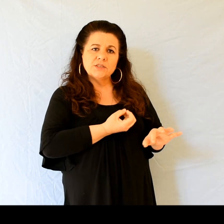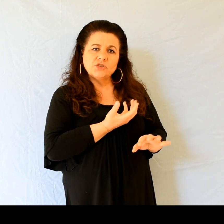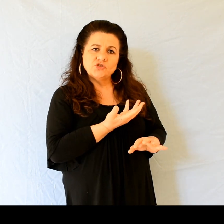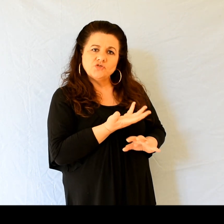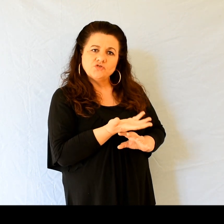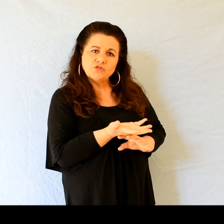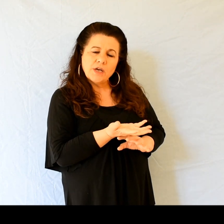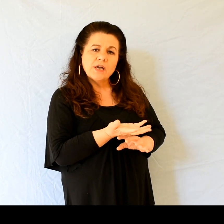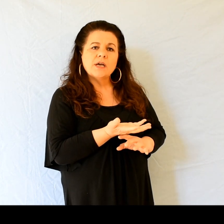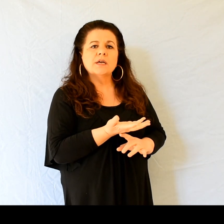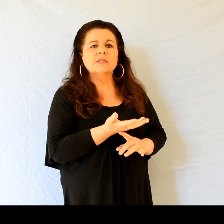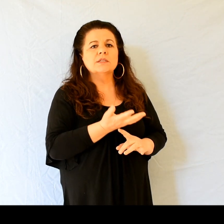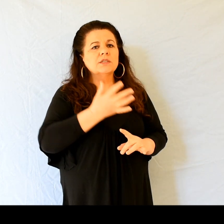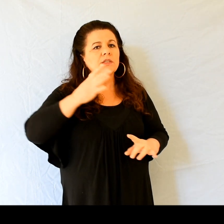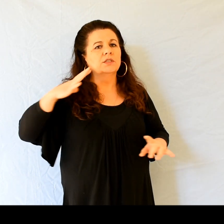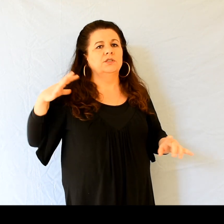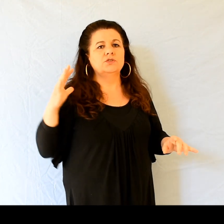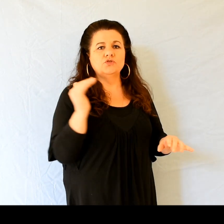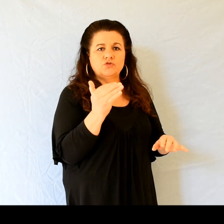à ressentir frayeur et angoisse.